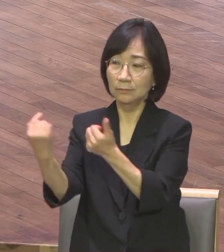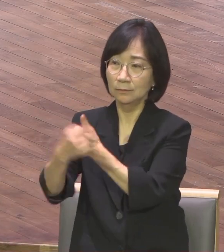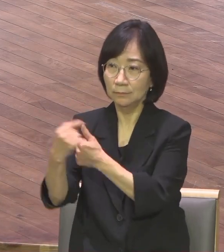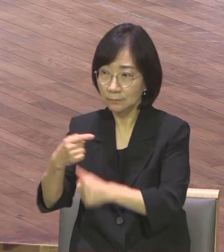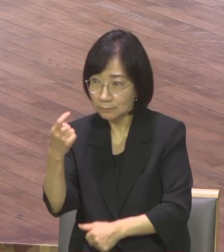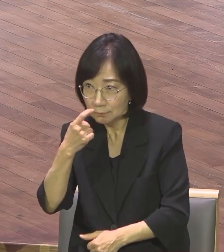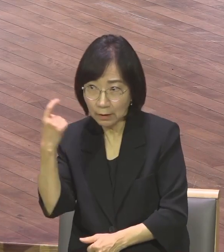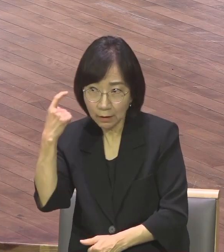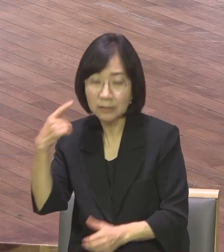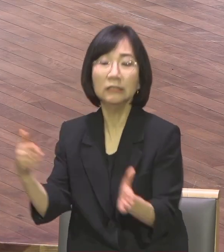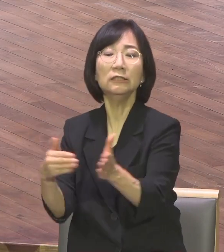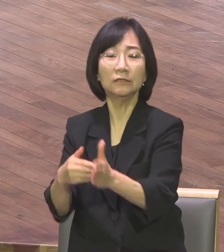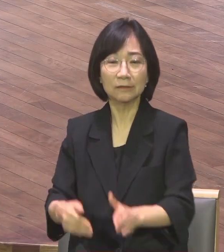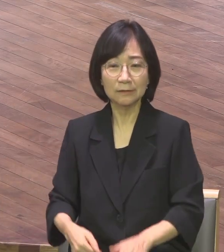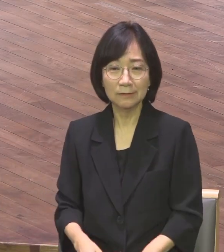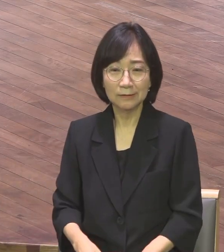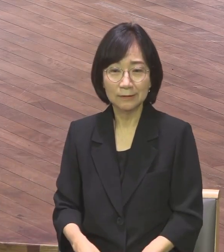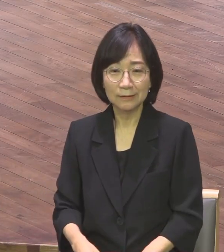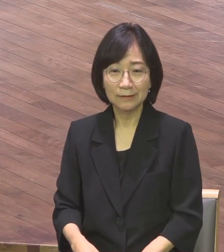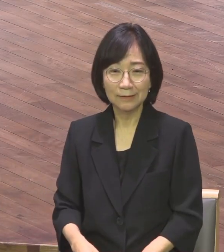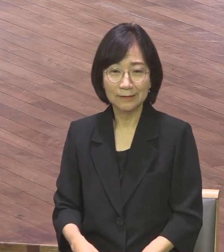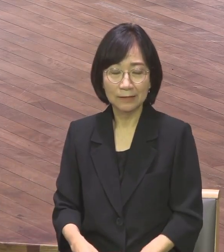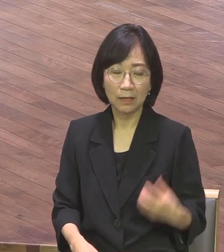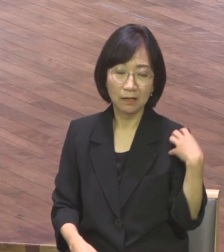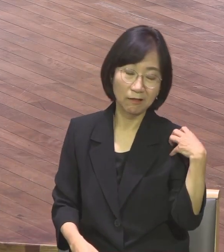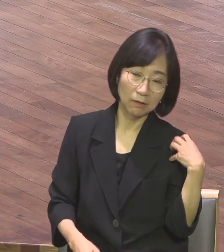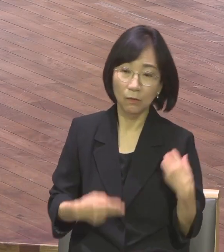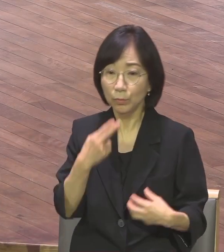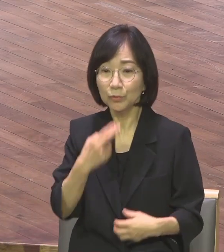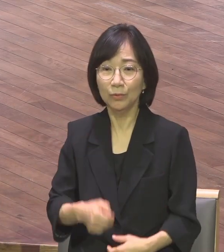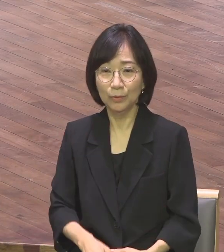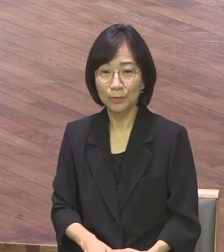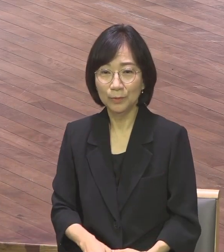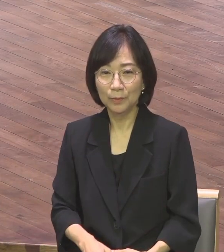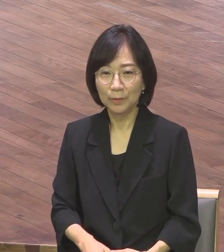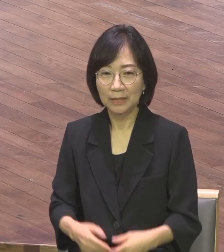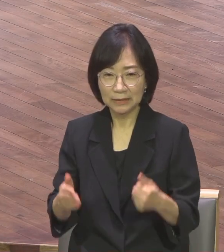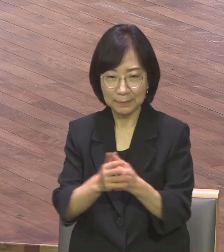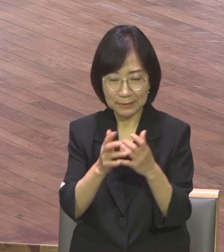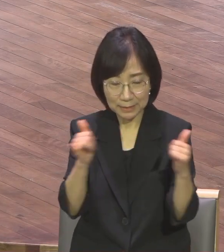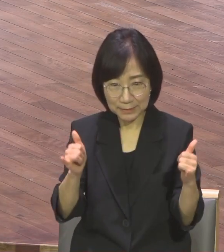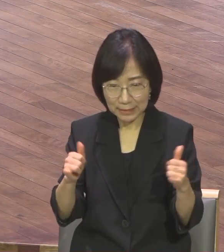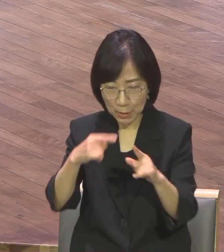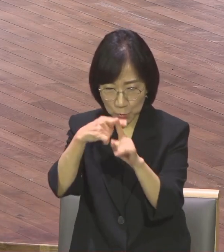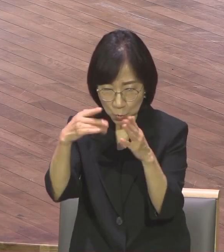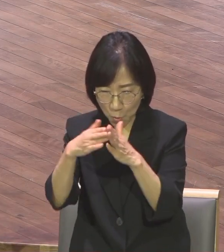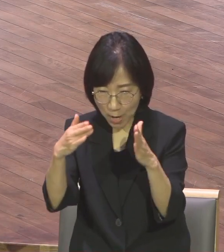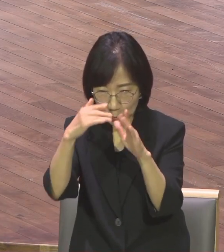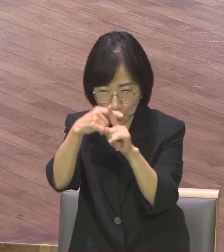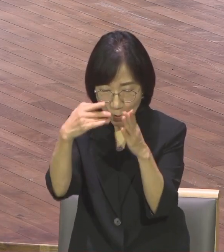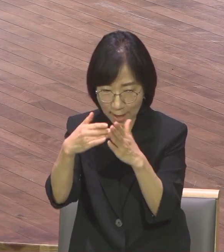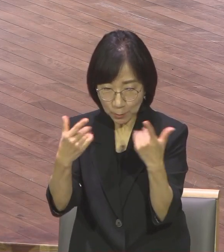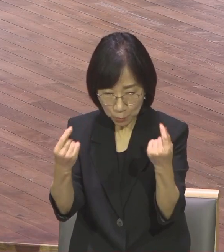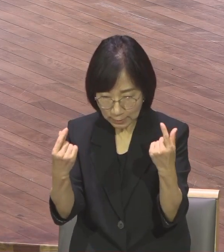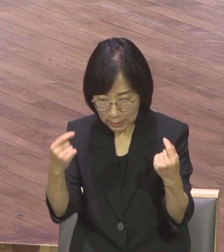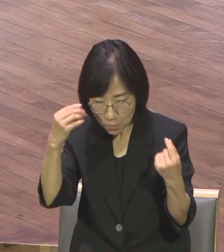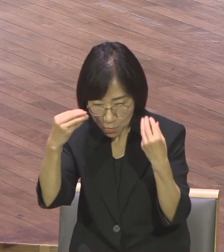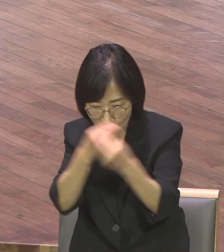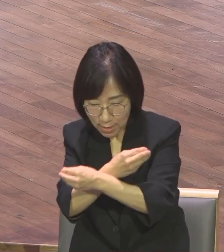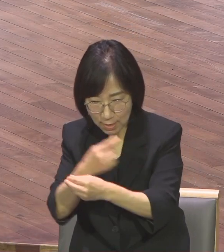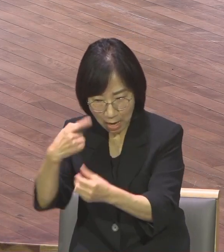끝이에요. 얼마나 자존심 안 상합니까? 좋습니까? 분위기 좋지요.